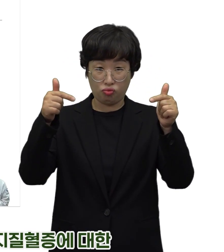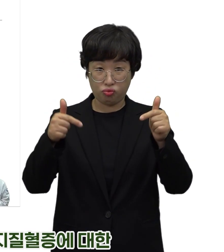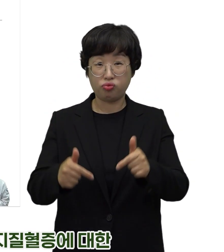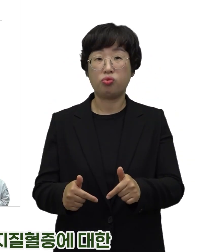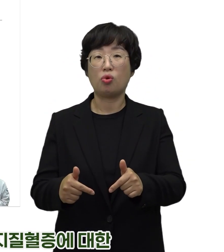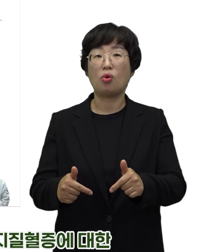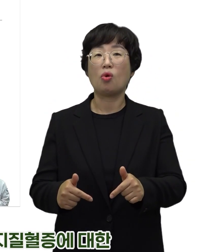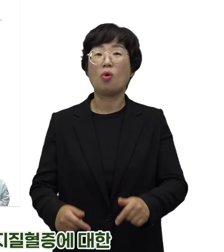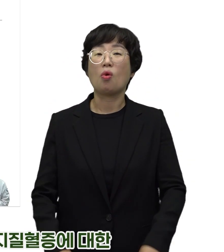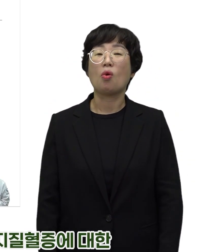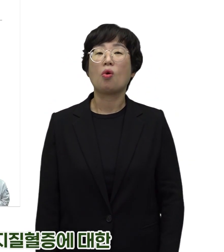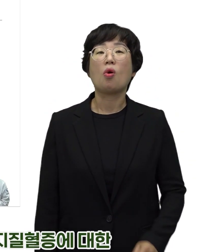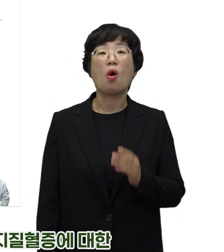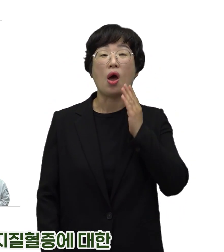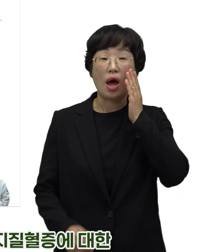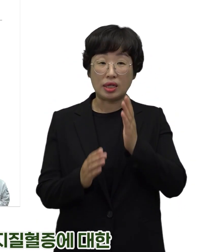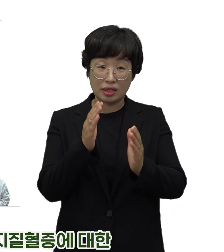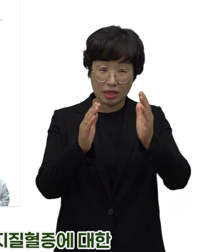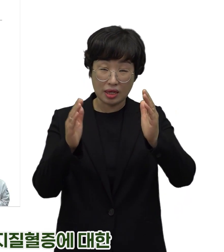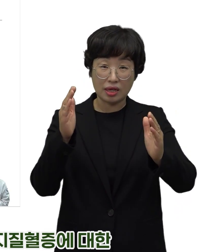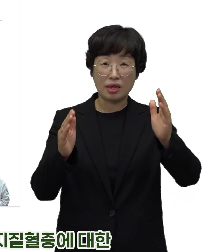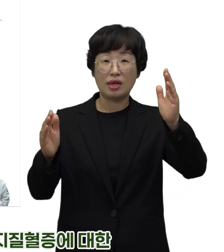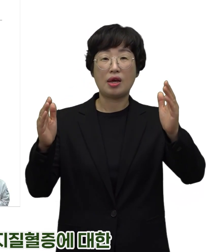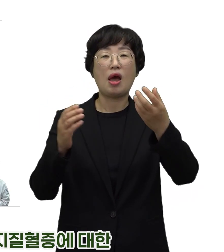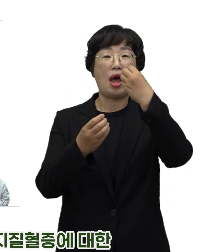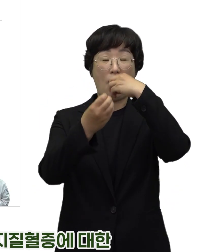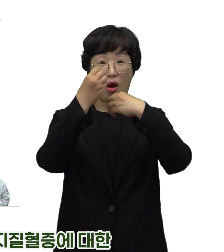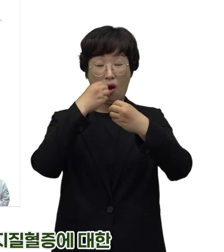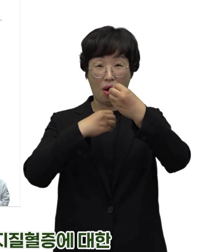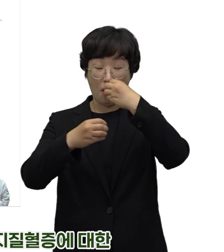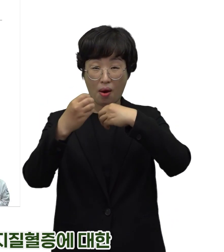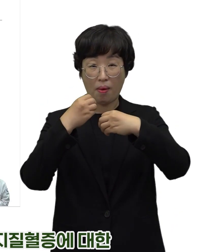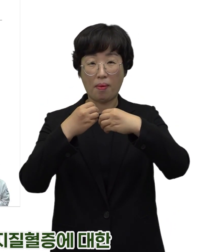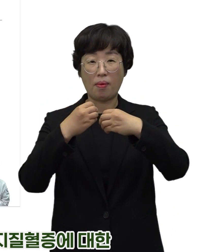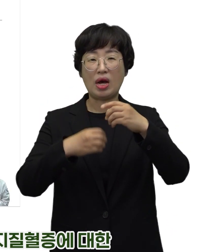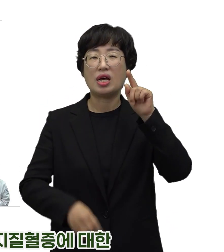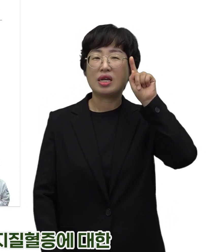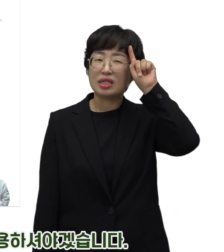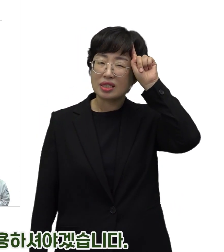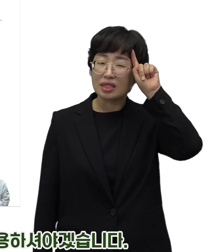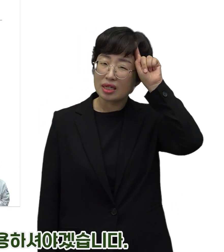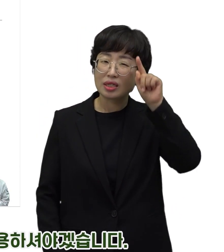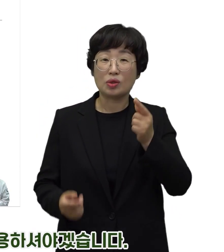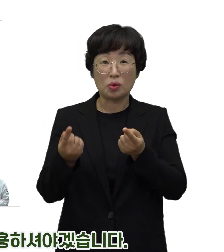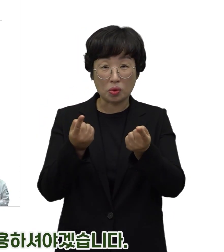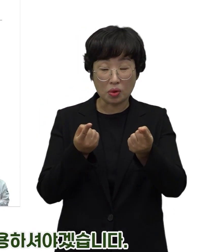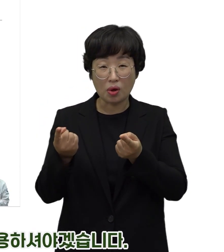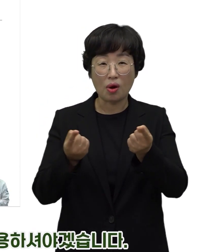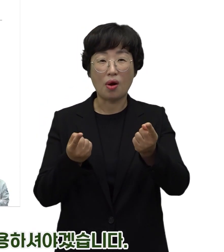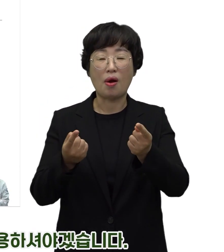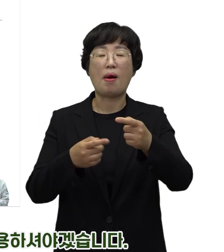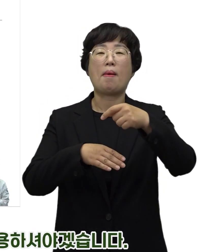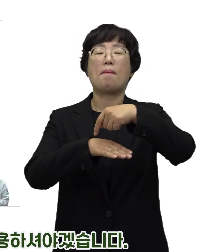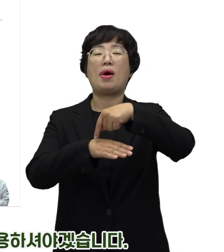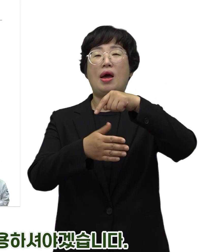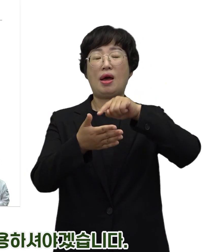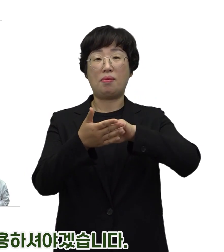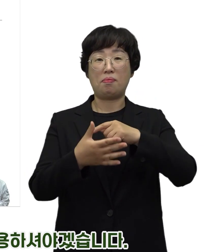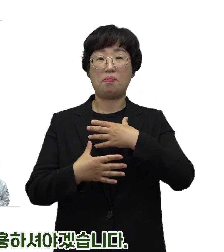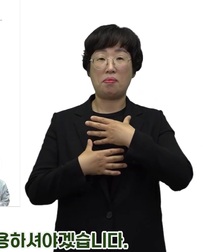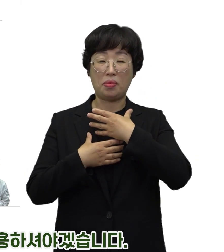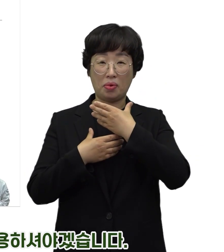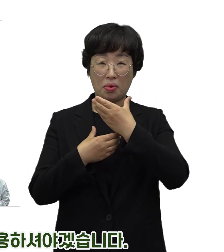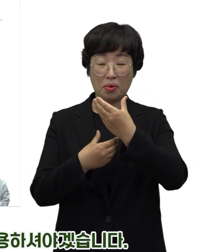정기적으로 이제 고혈압과 당뇨병, 이상 지질의 혈증에 대한 의사 선생님의 약 처방대로 약을